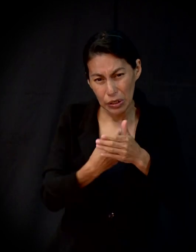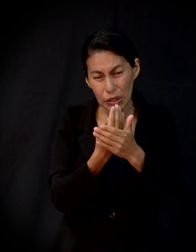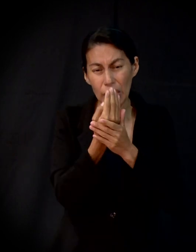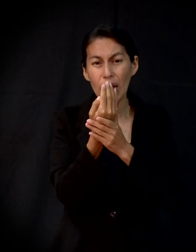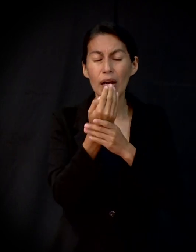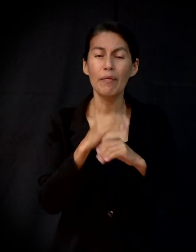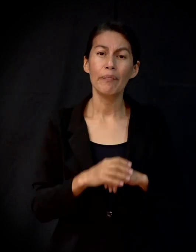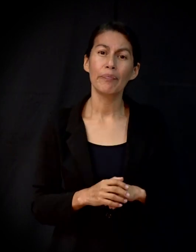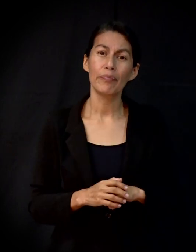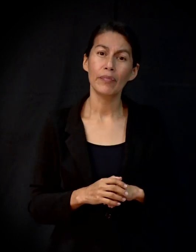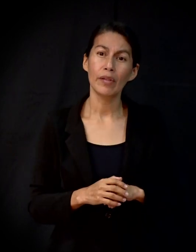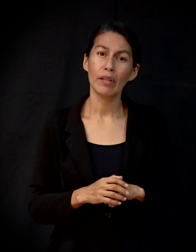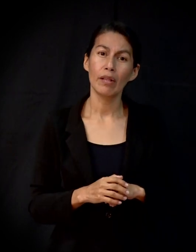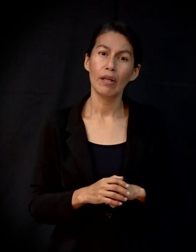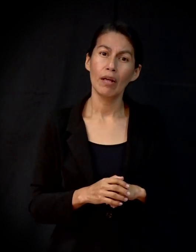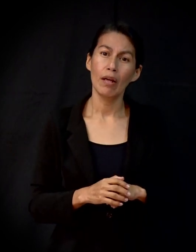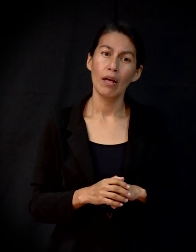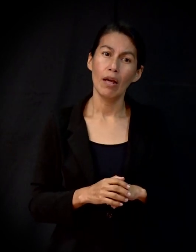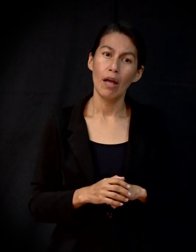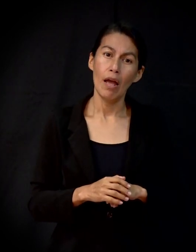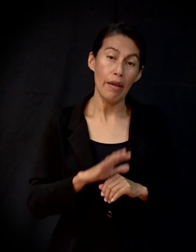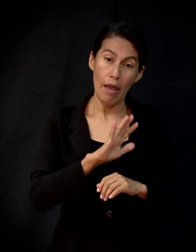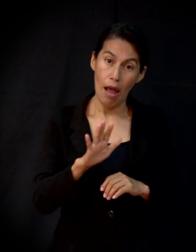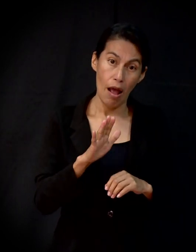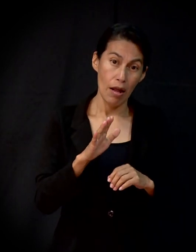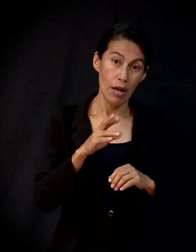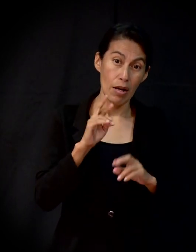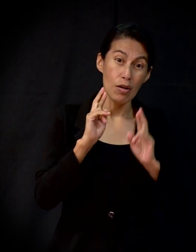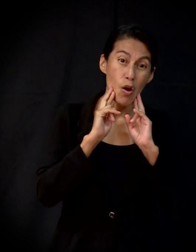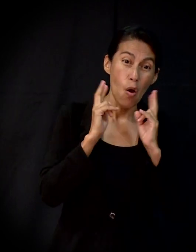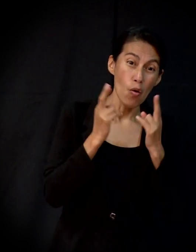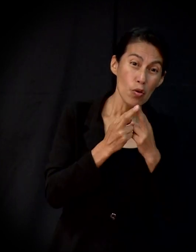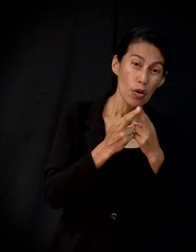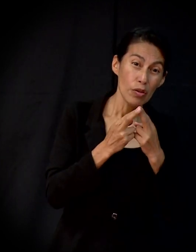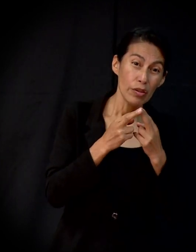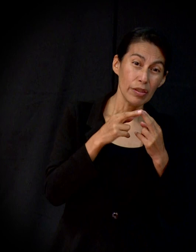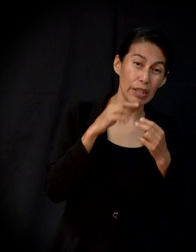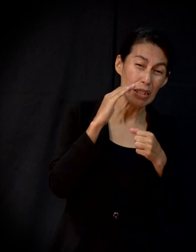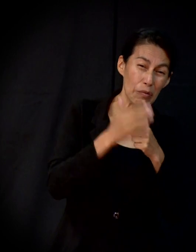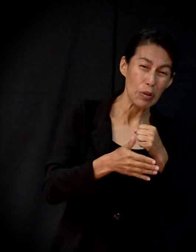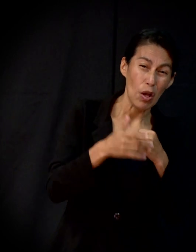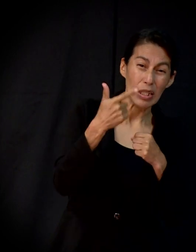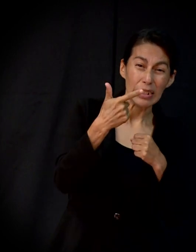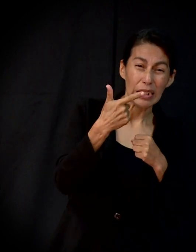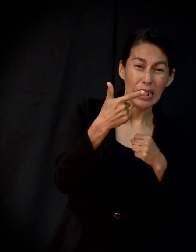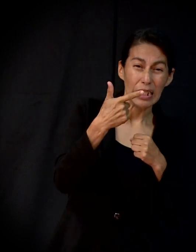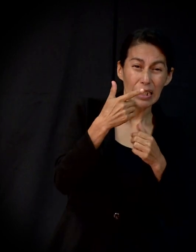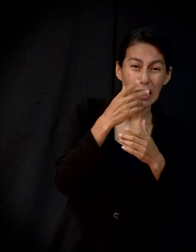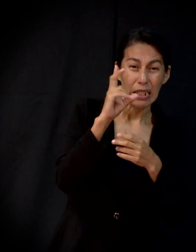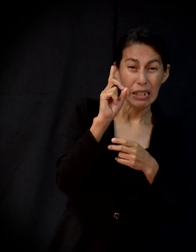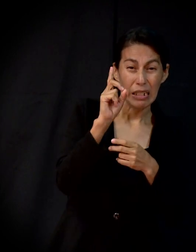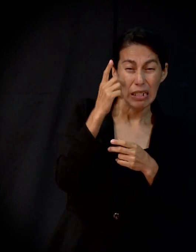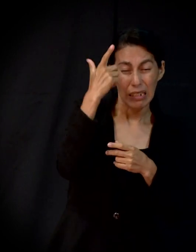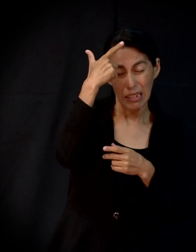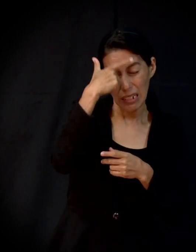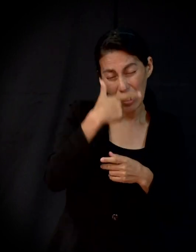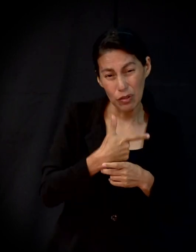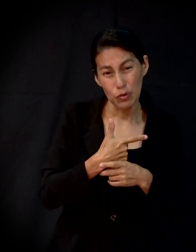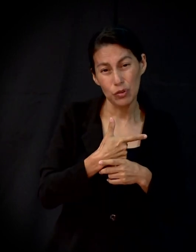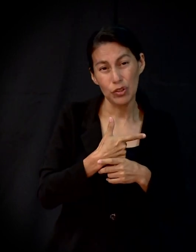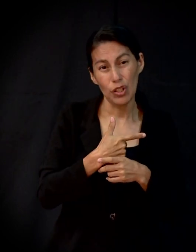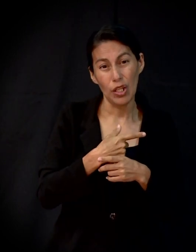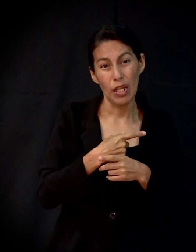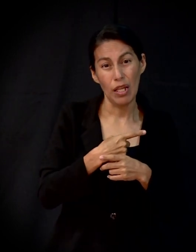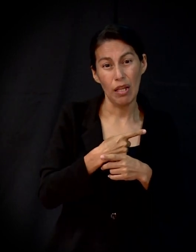ahí. Y fui terminando la reunión ya a las 7:30 de la noche. Entonces me